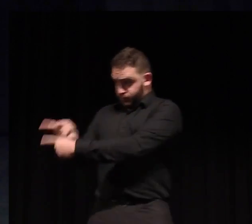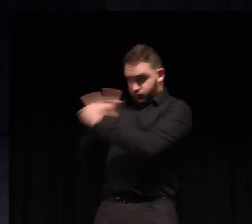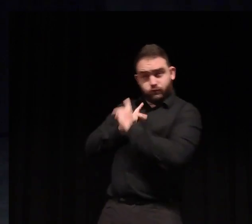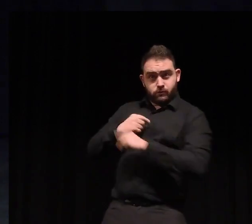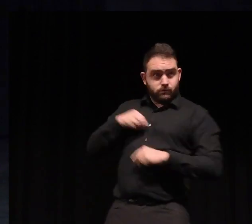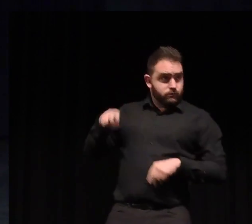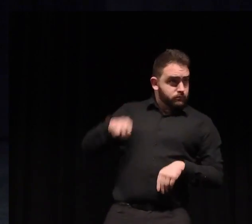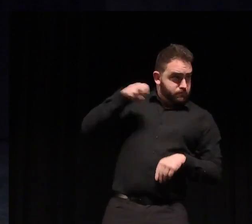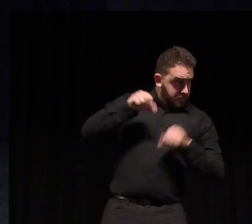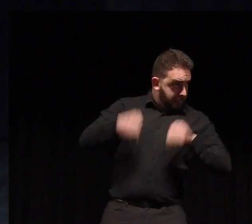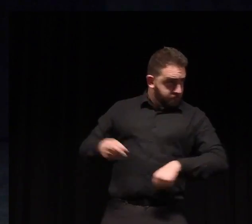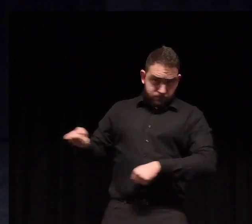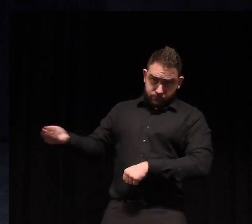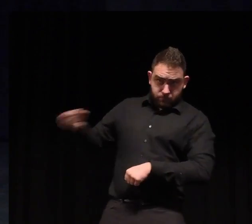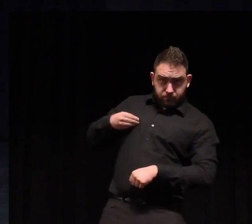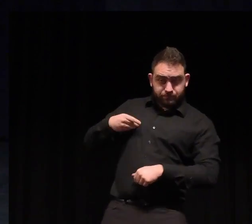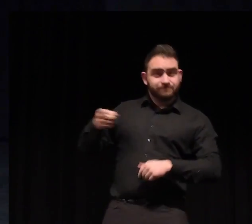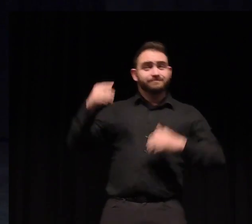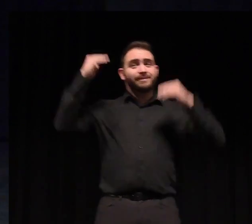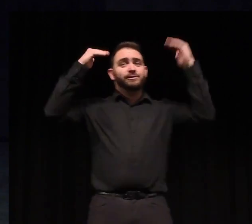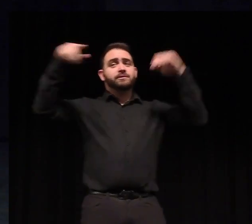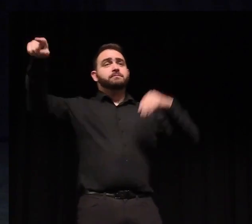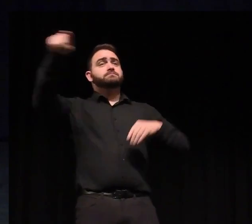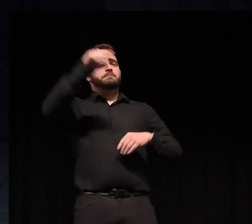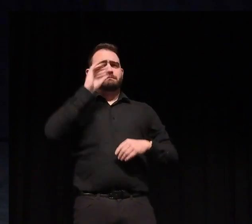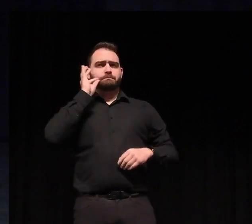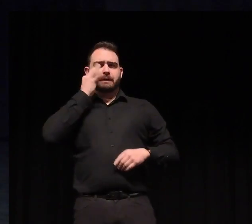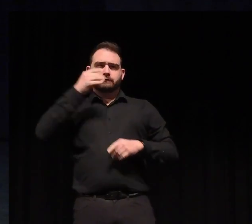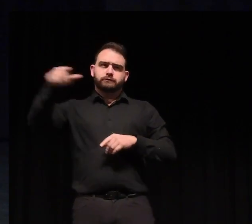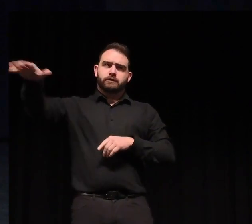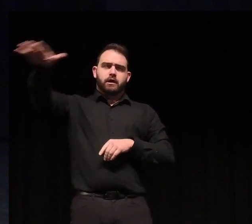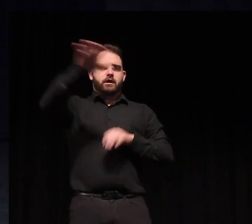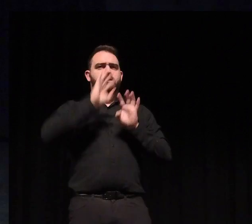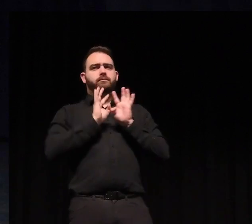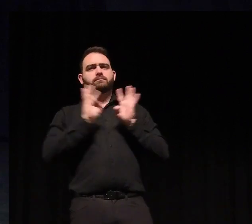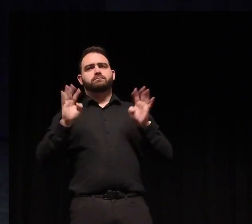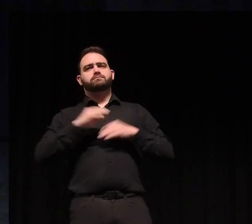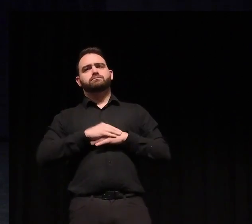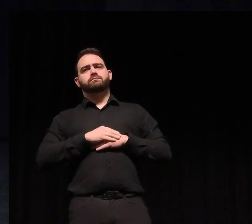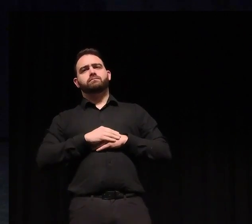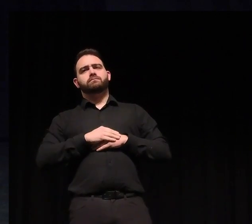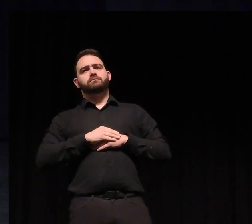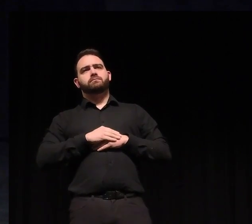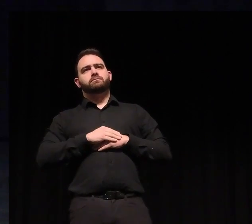spécial pour les adultes. » Et la grenouille, elle a répondu « Ribbit »,